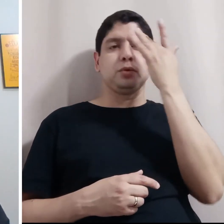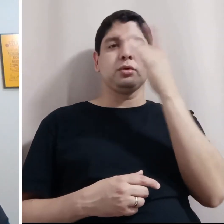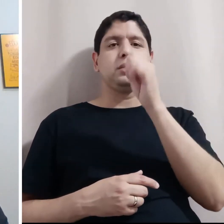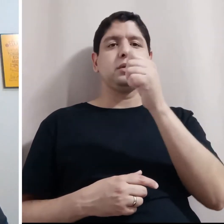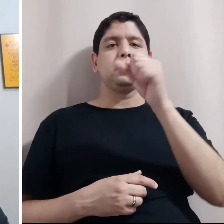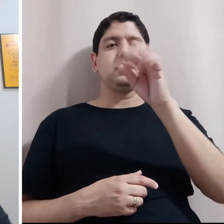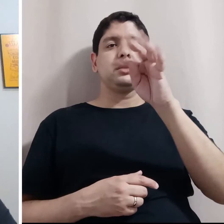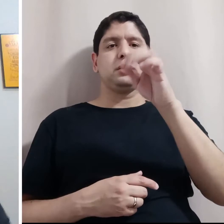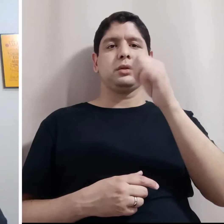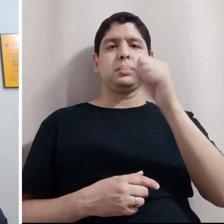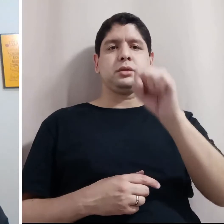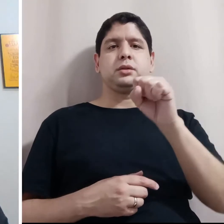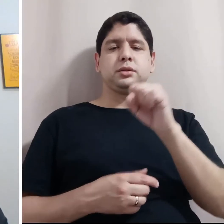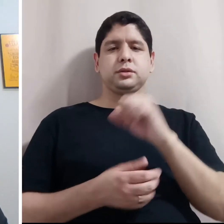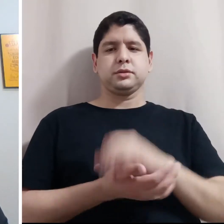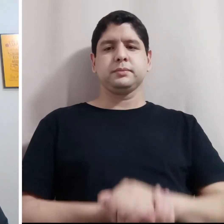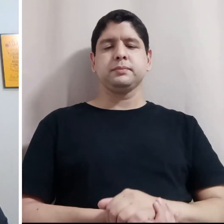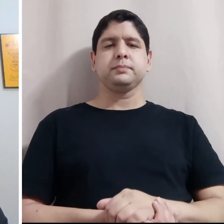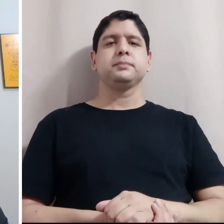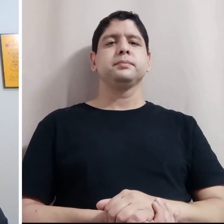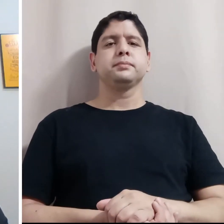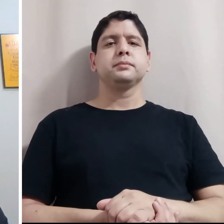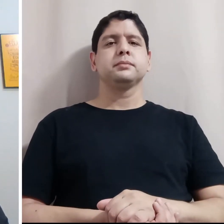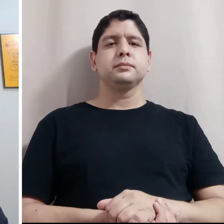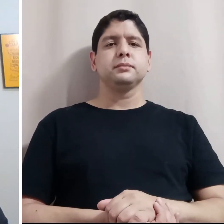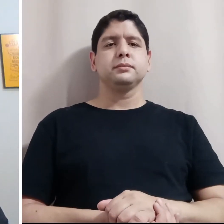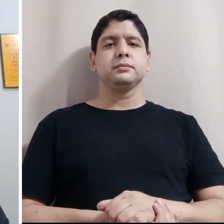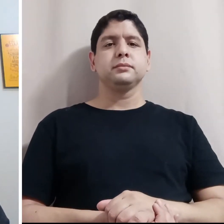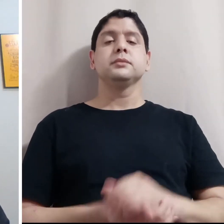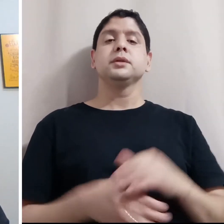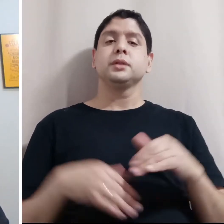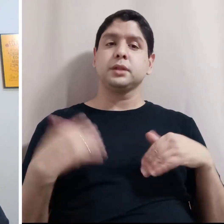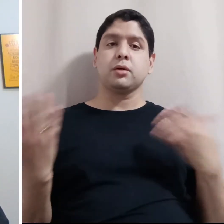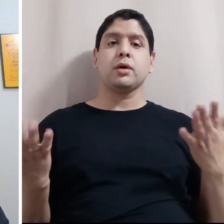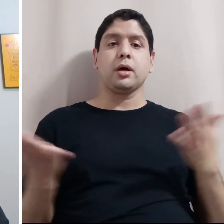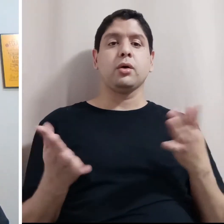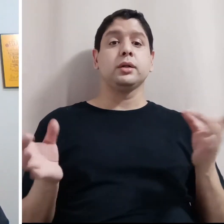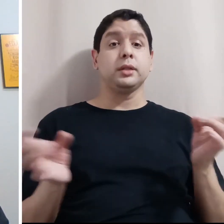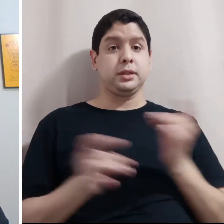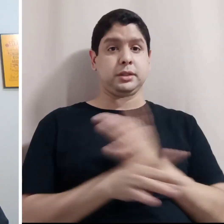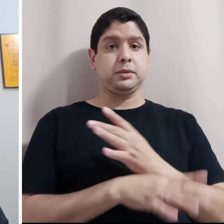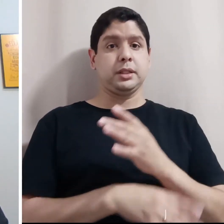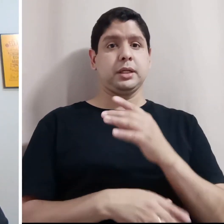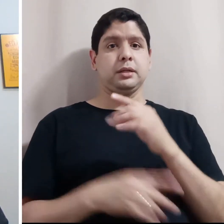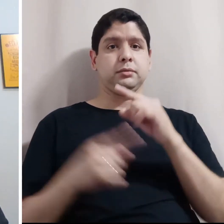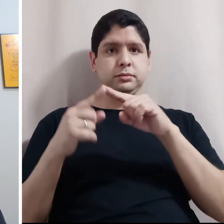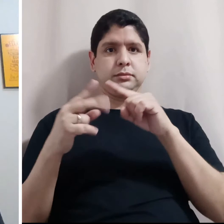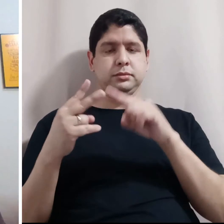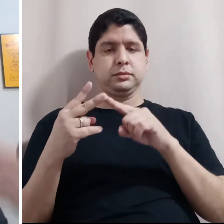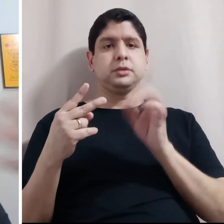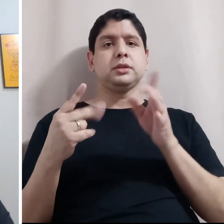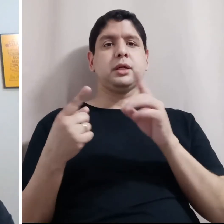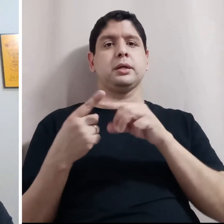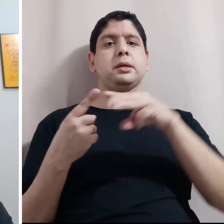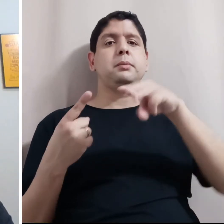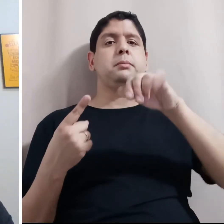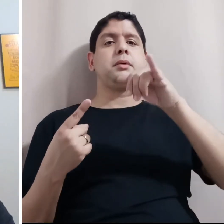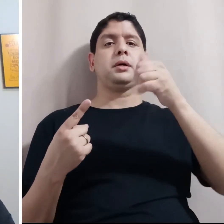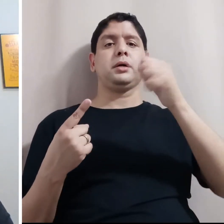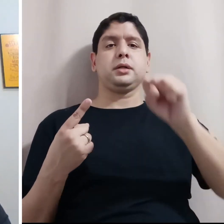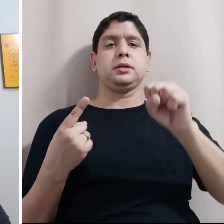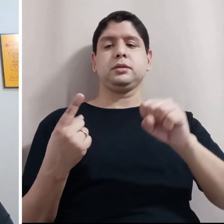gente concluir aqui, então, né, esses povos do continente americano, né, que os europeus